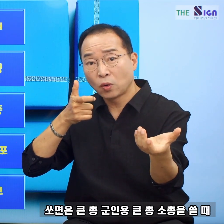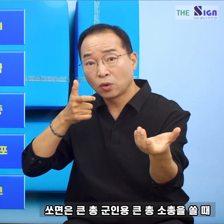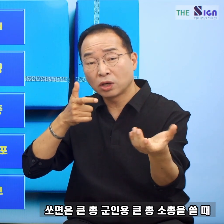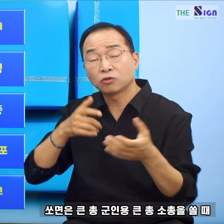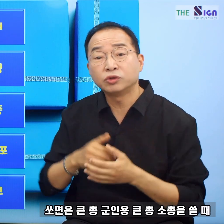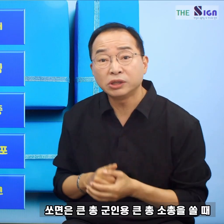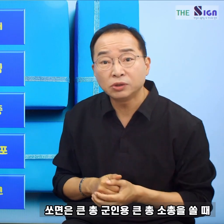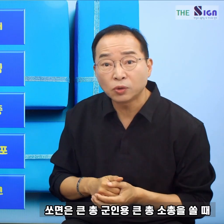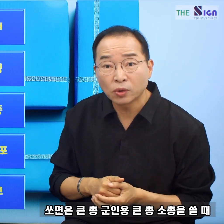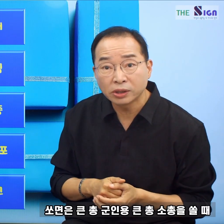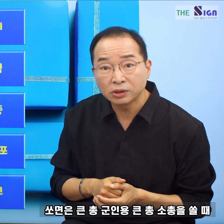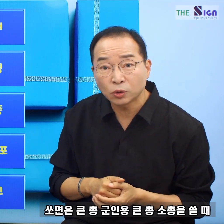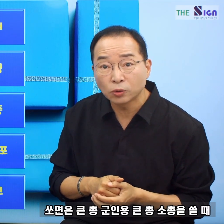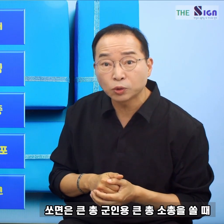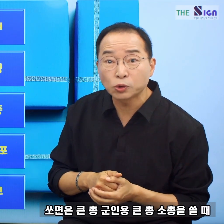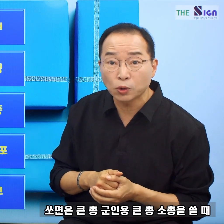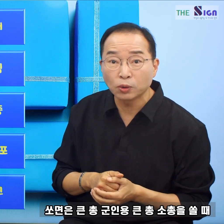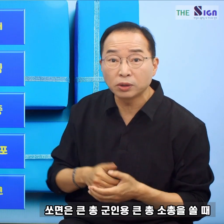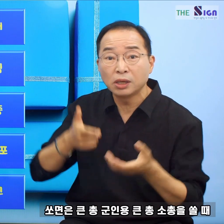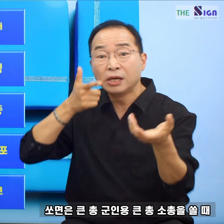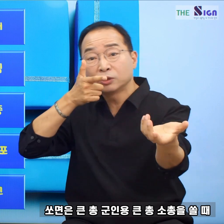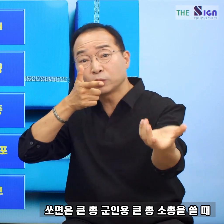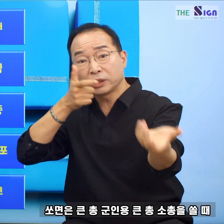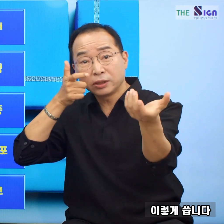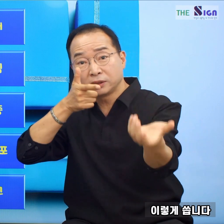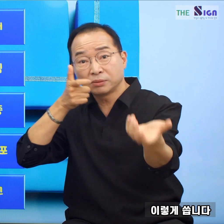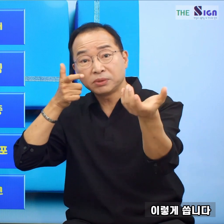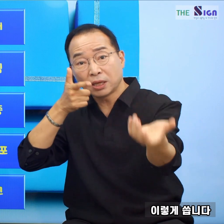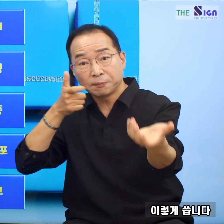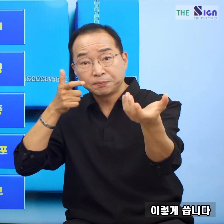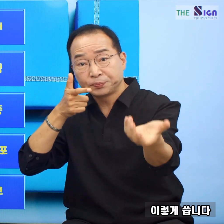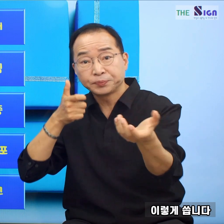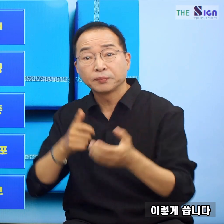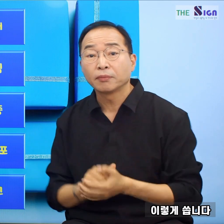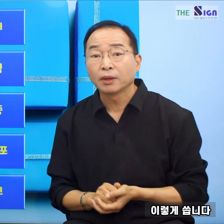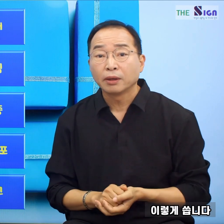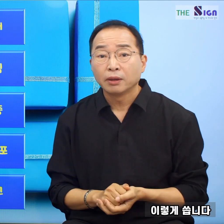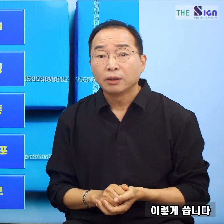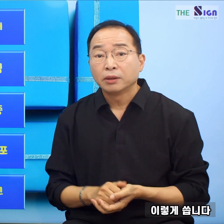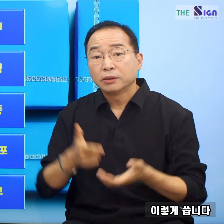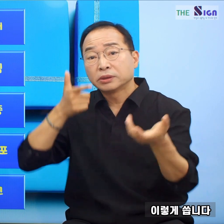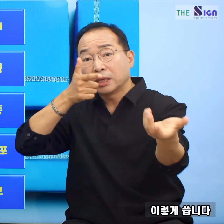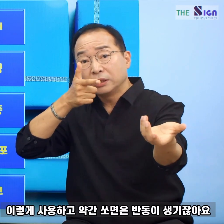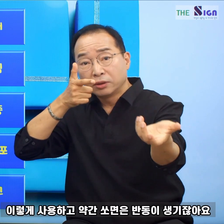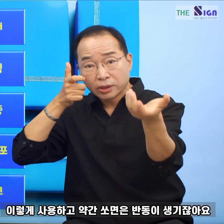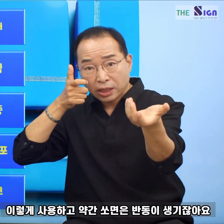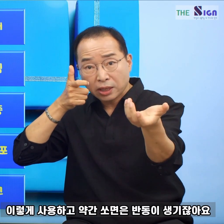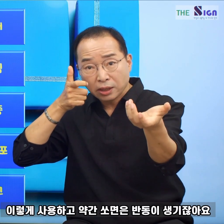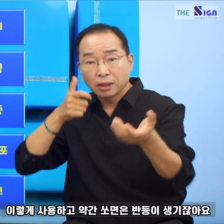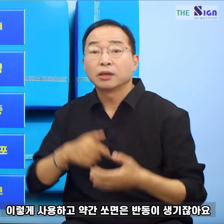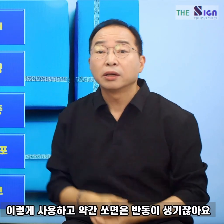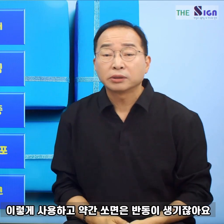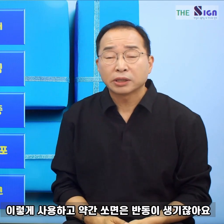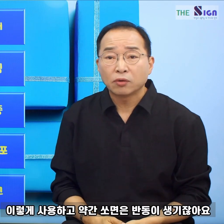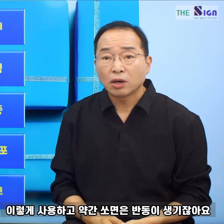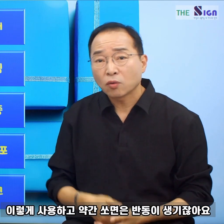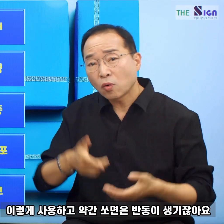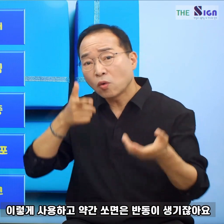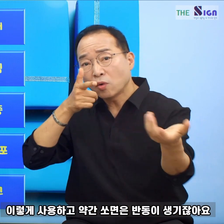그러니까 군인용 큰 총을, 소총을 쏠 때 이렇게 씁니다. 자, 이렇게 사용하고,